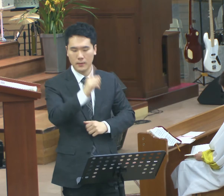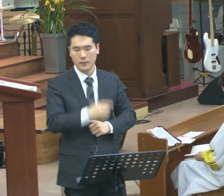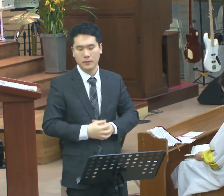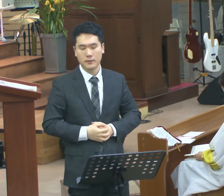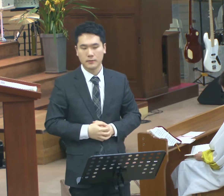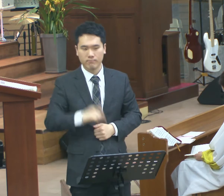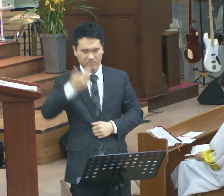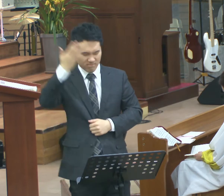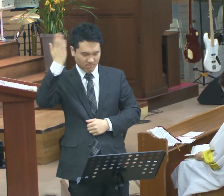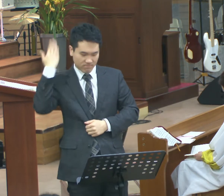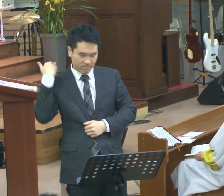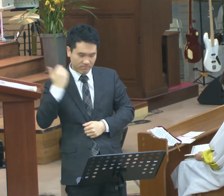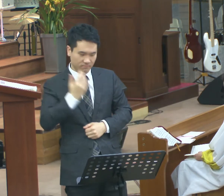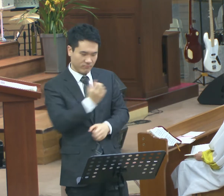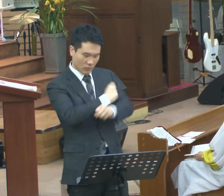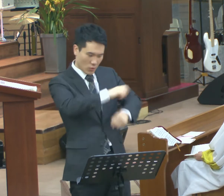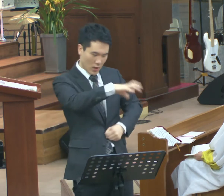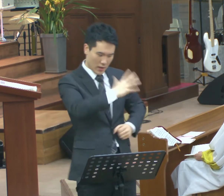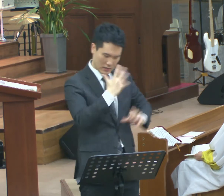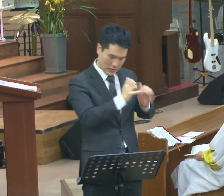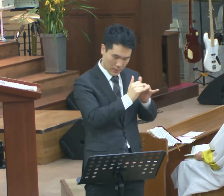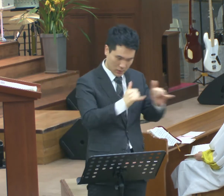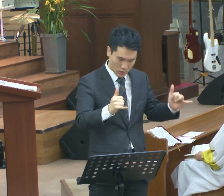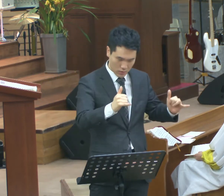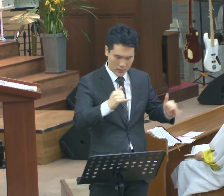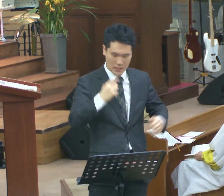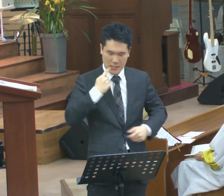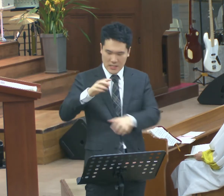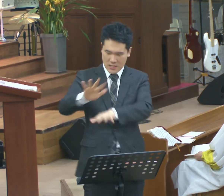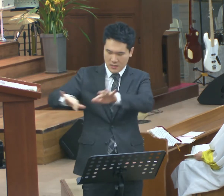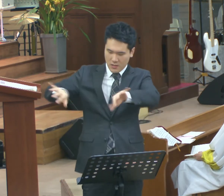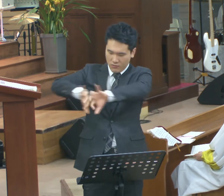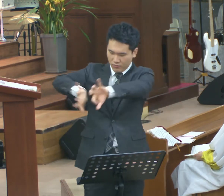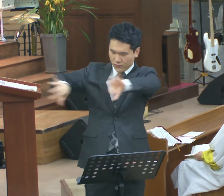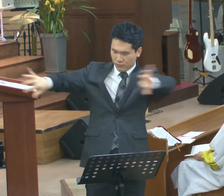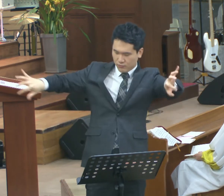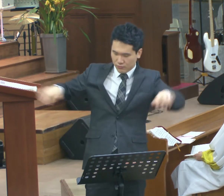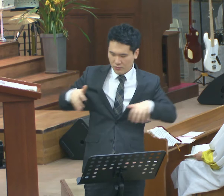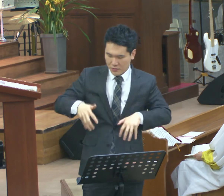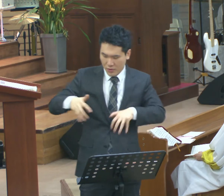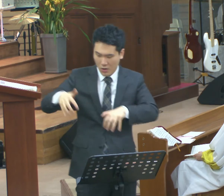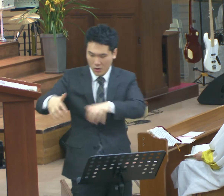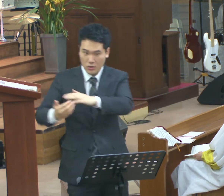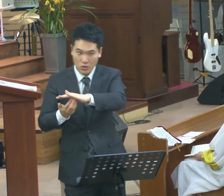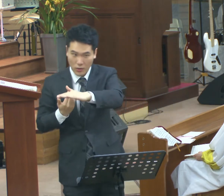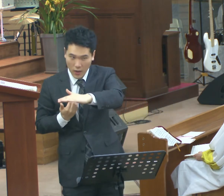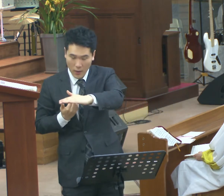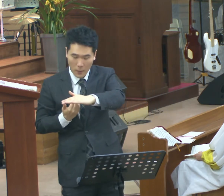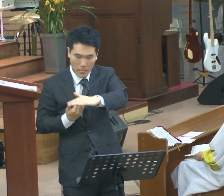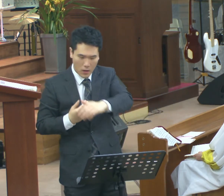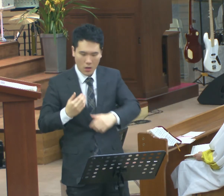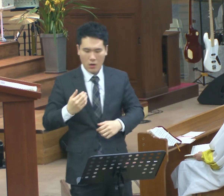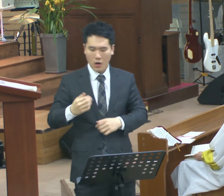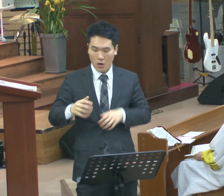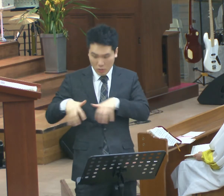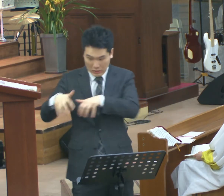홍해를 건너기 전에 10가지 재앙을 내리시는 것을 받고 자신들은 도움을 받고 보호를 받은 것을 경험했어요. 홍해가